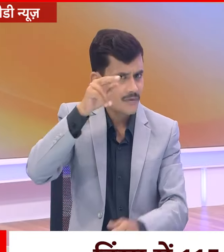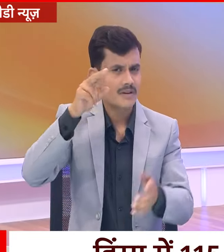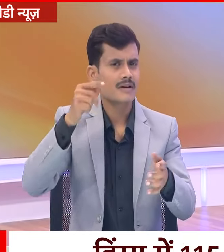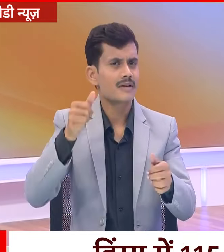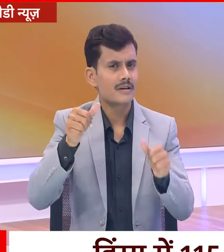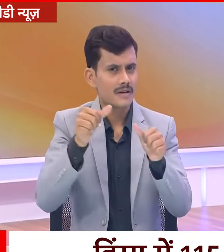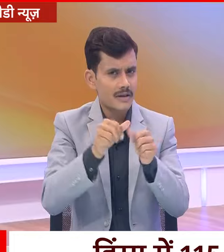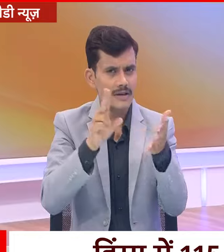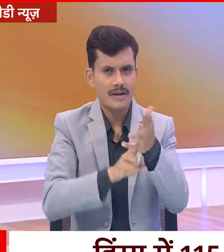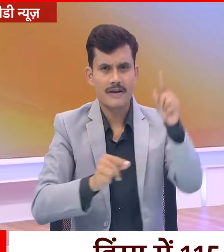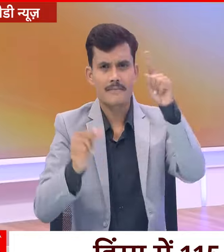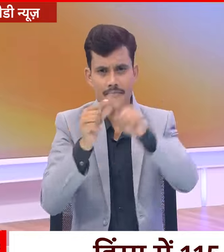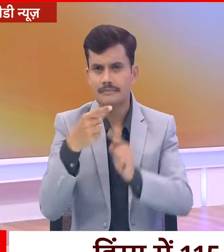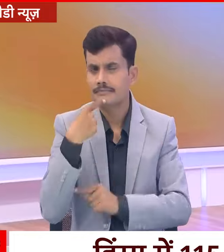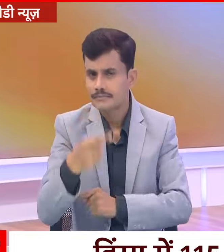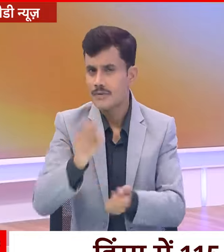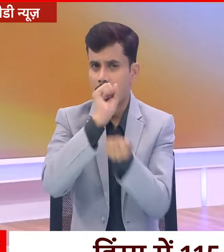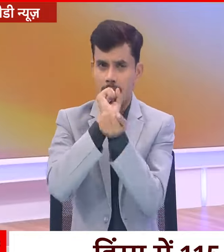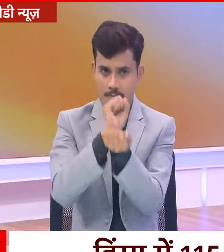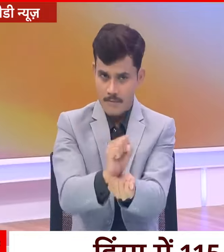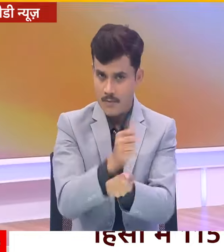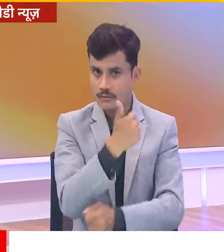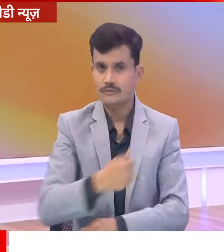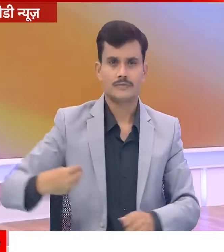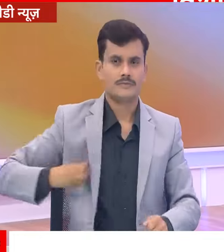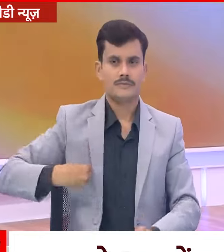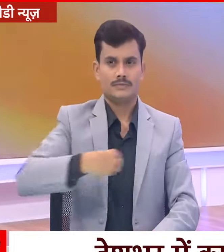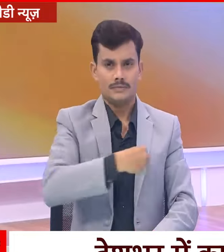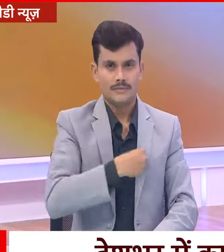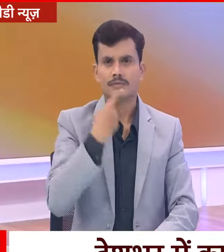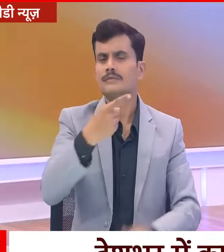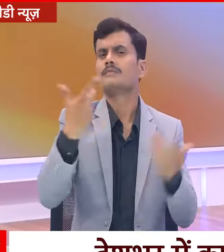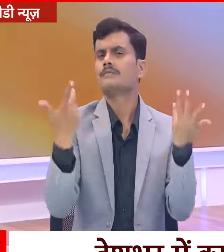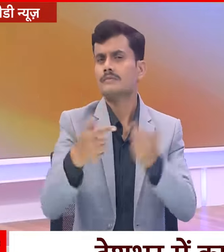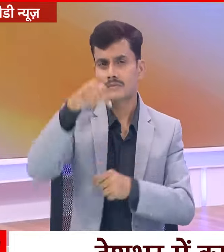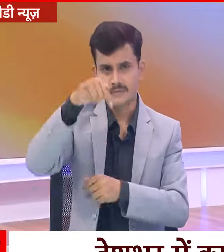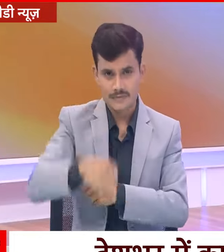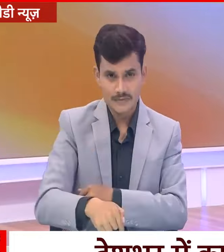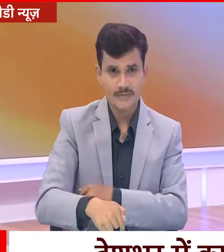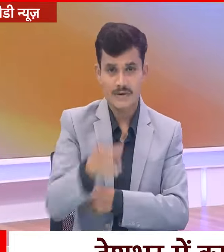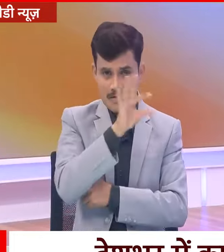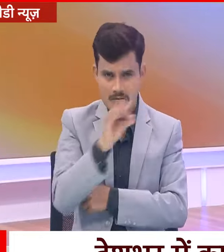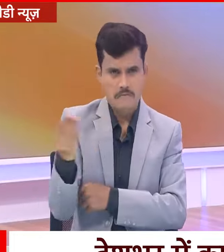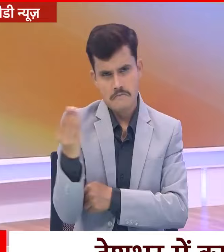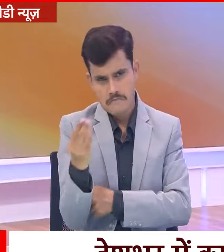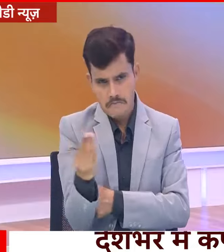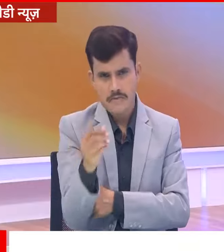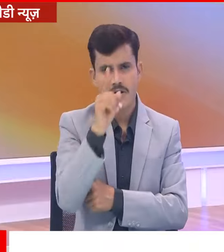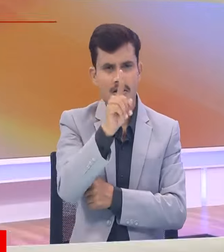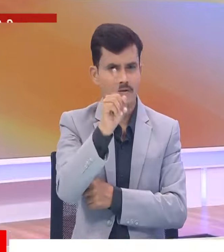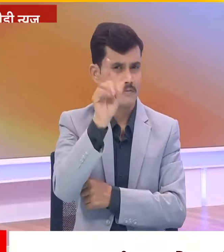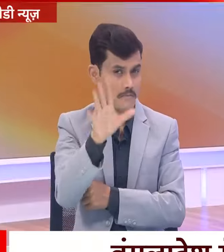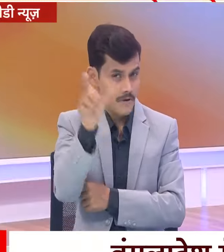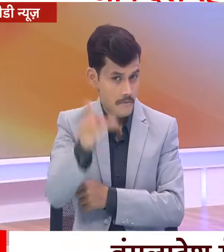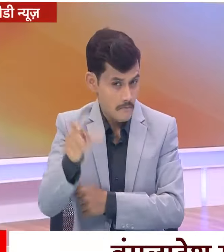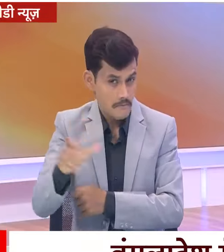समाचार एजेंसी AFP ने पुलिस महकमे और अस्पतालों के हवाले से बताया है कि इस हफ्ते अब तक कम से कम 115